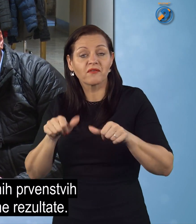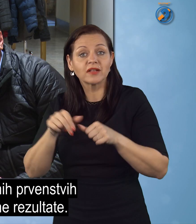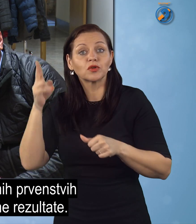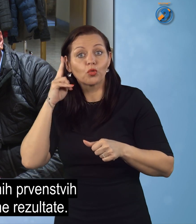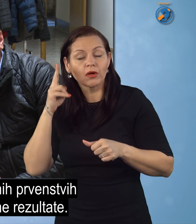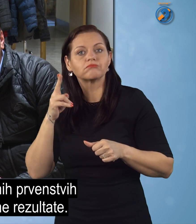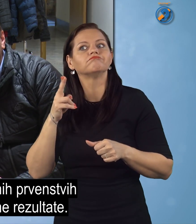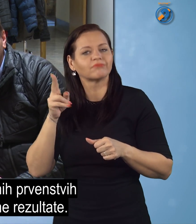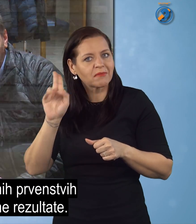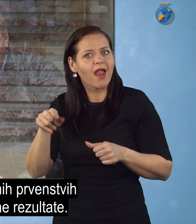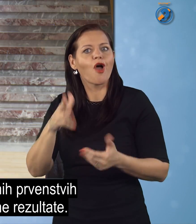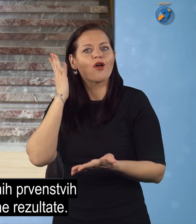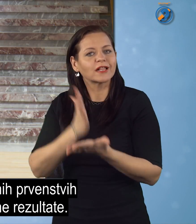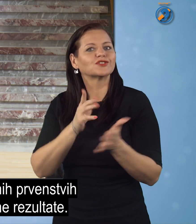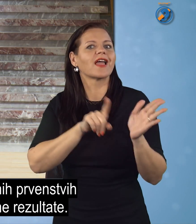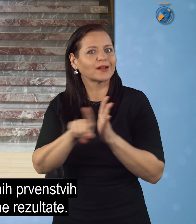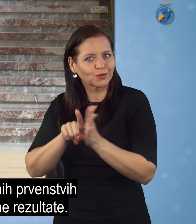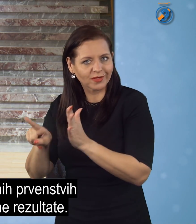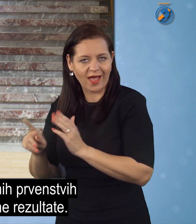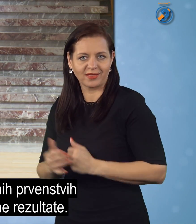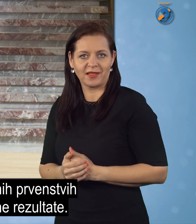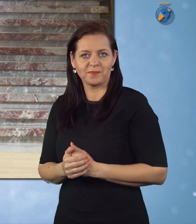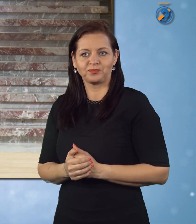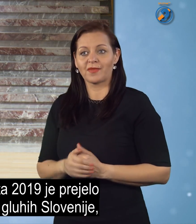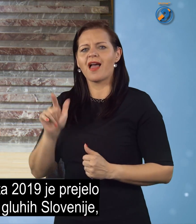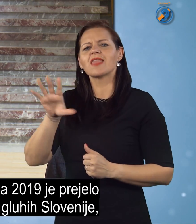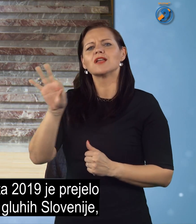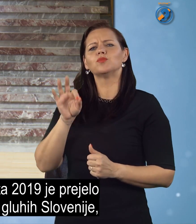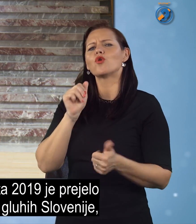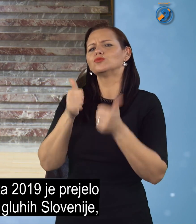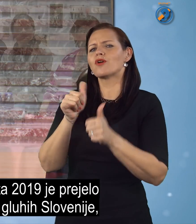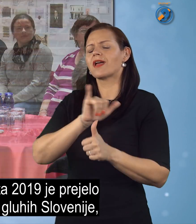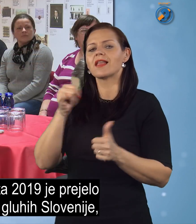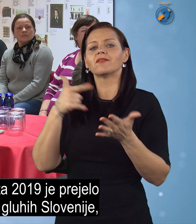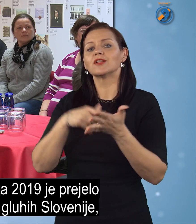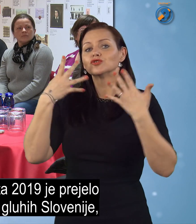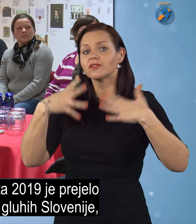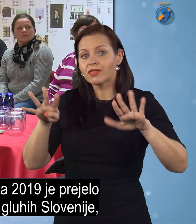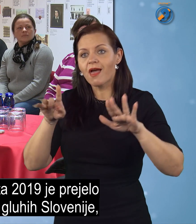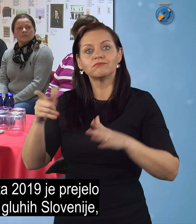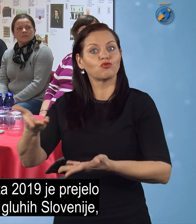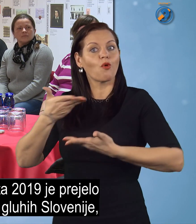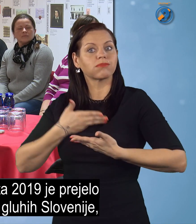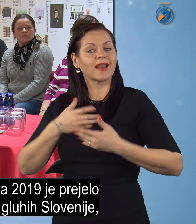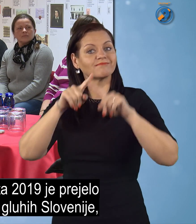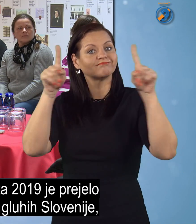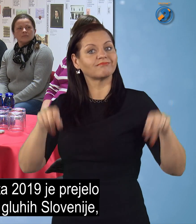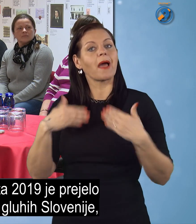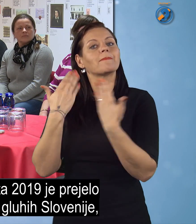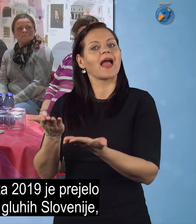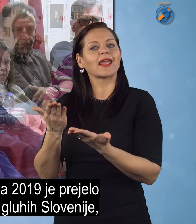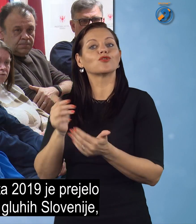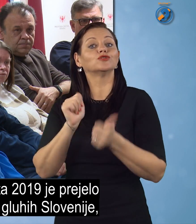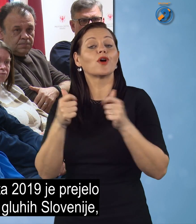državnih prvenstvih gluhih imeli odlične rezultate. Na izboru športnika leta 2019 je prejelo